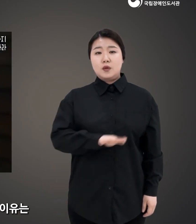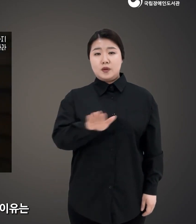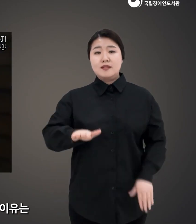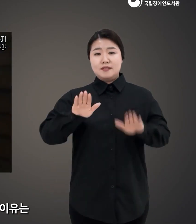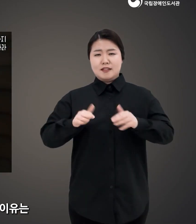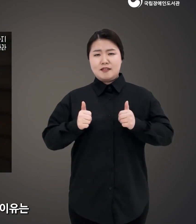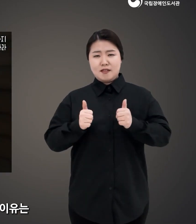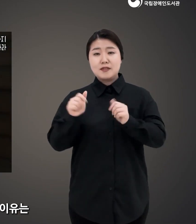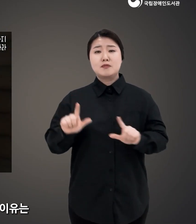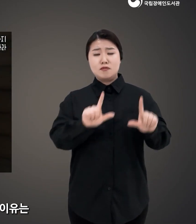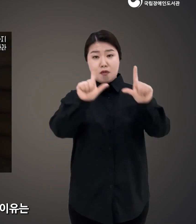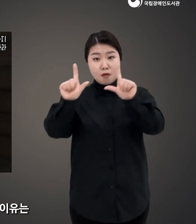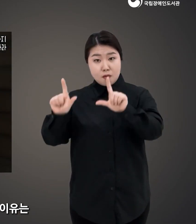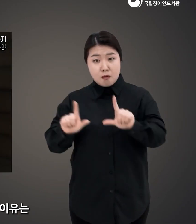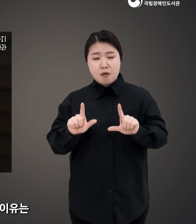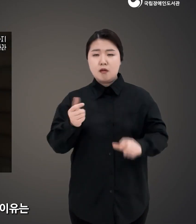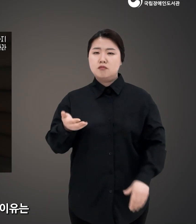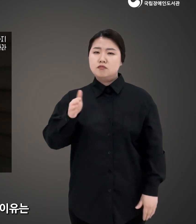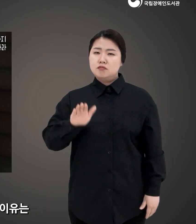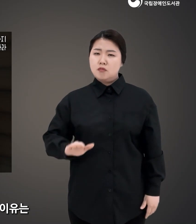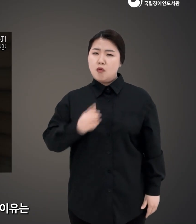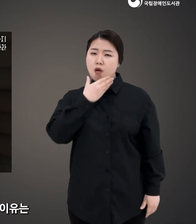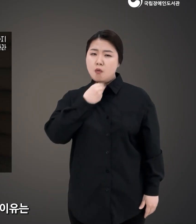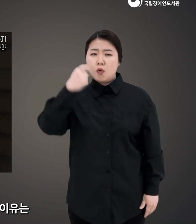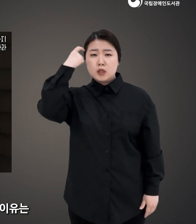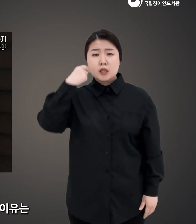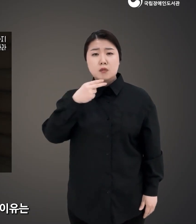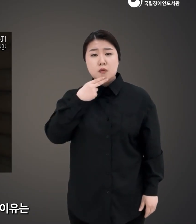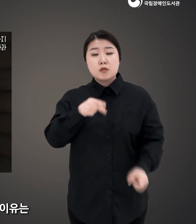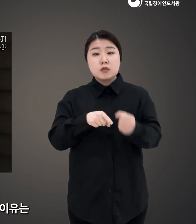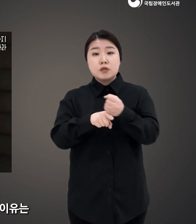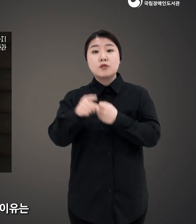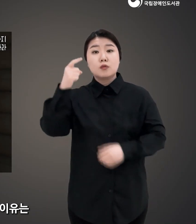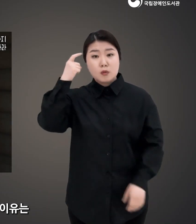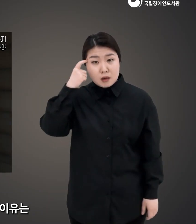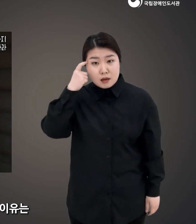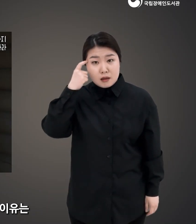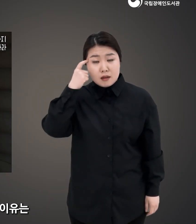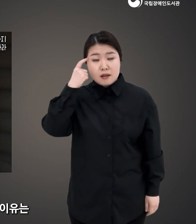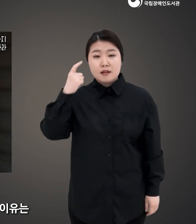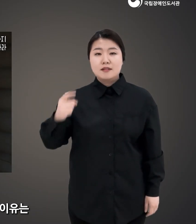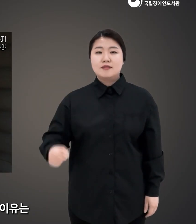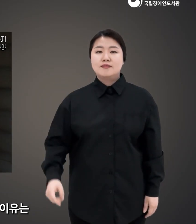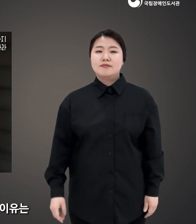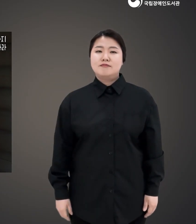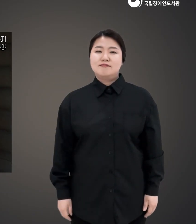우리가 열심히 일상을 살아가면서도 행복하지 못한 이유는